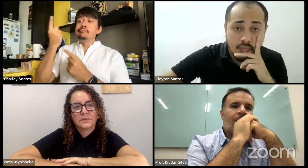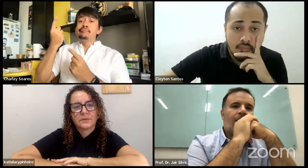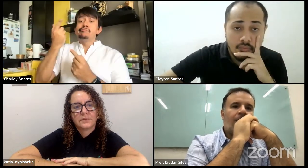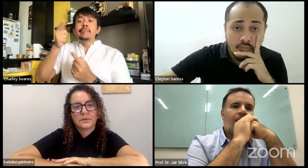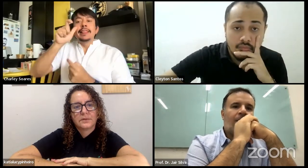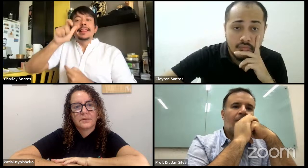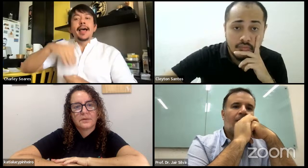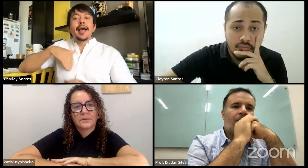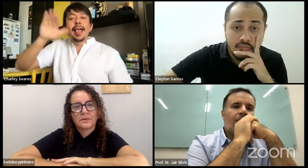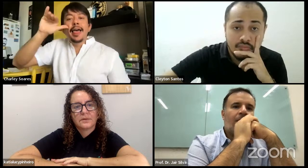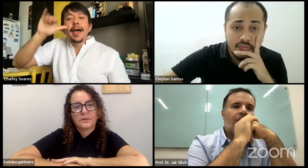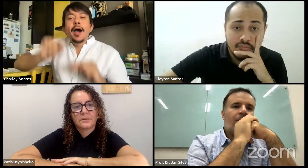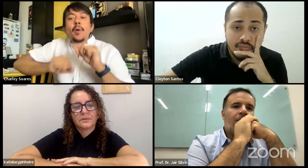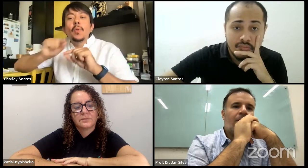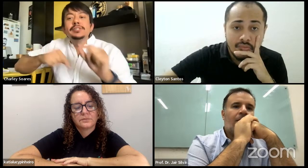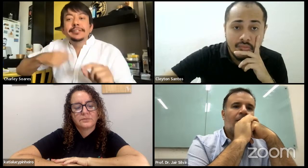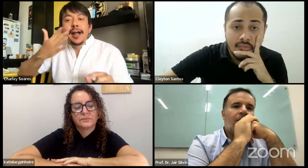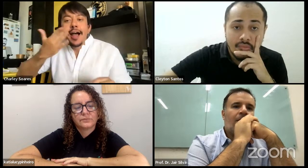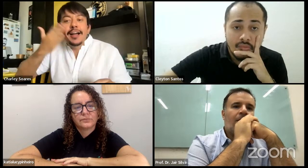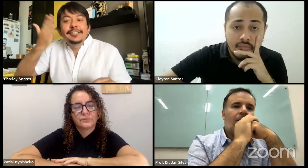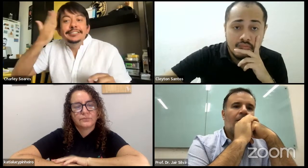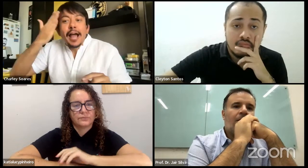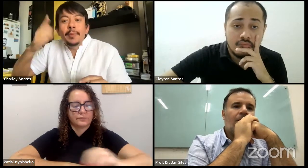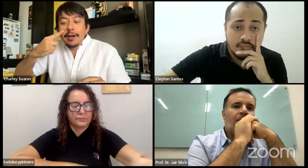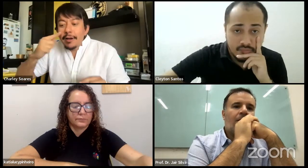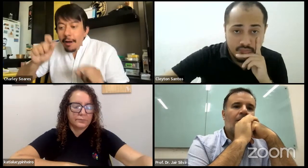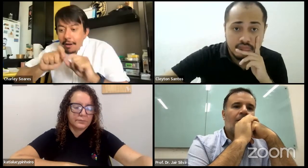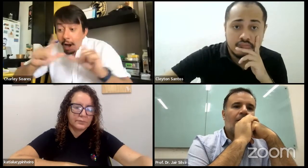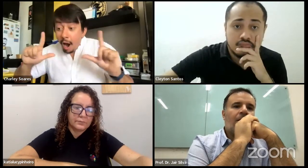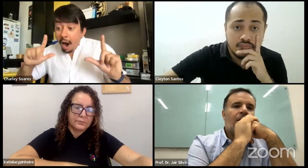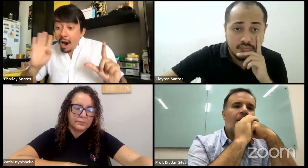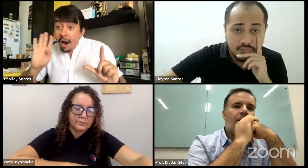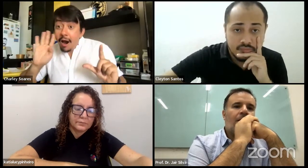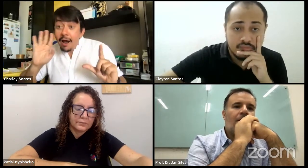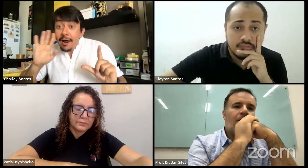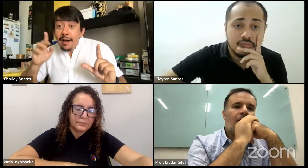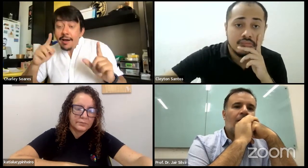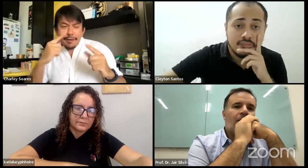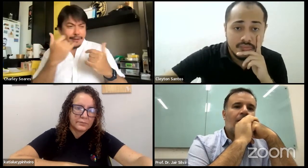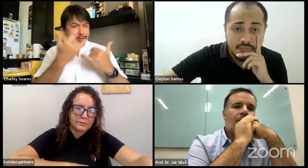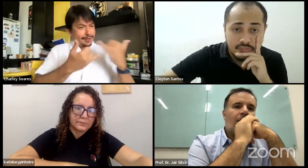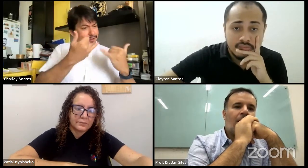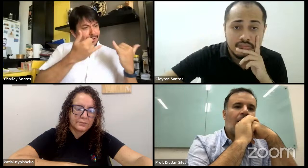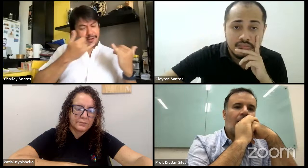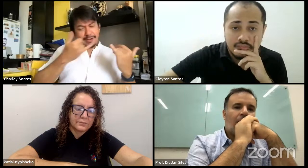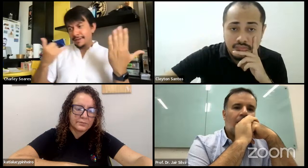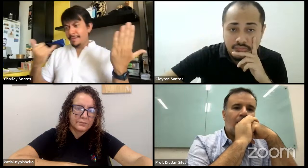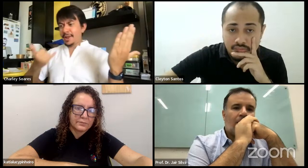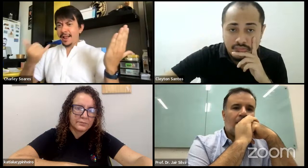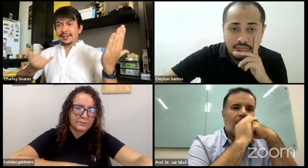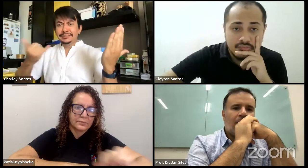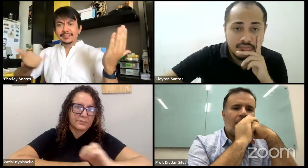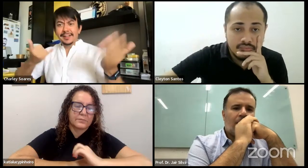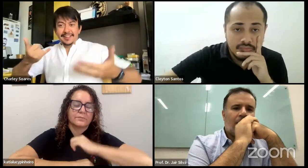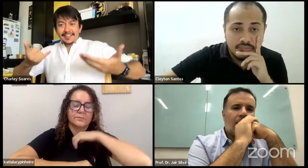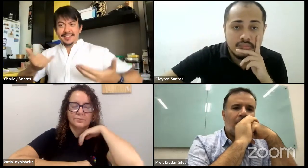o sinal. Porque muitas pessoas não são da área e têm curiosidade de saber,